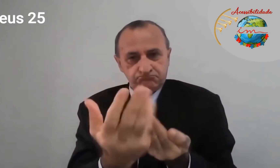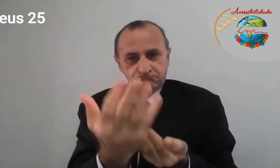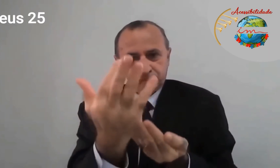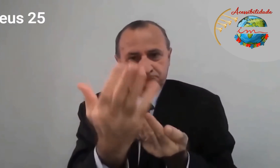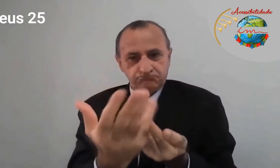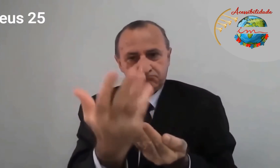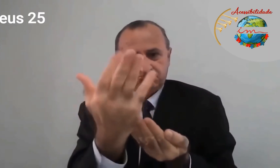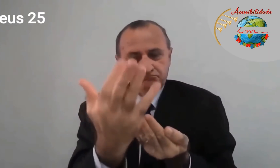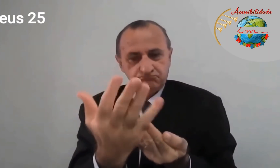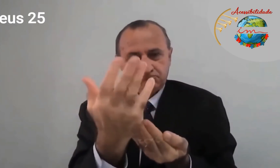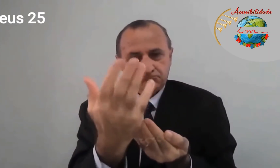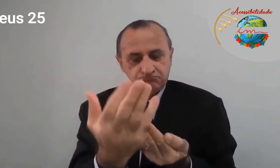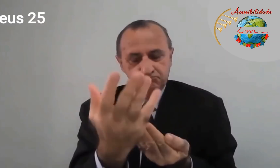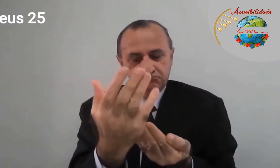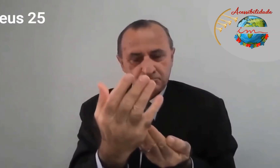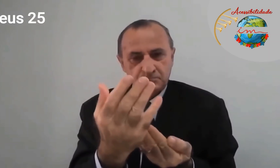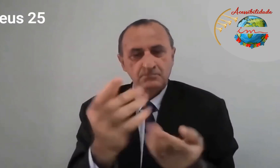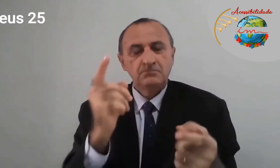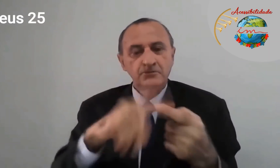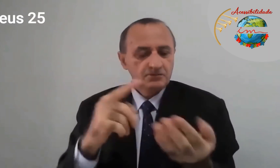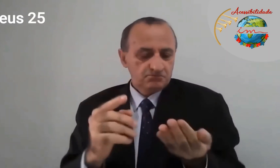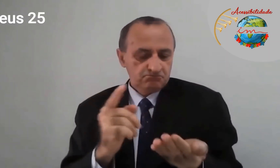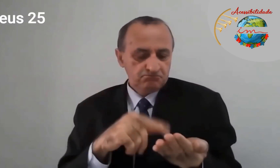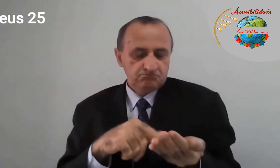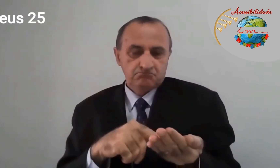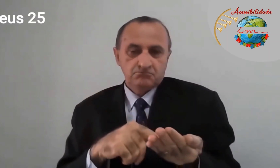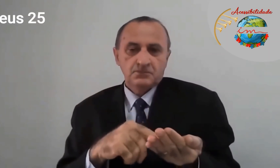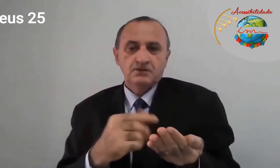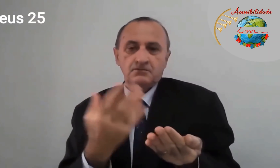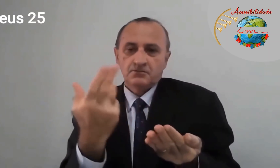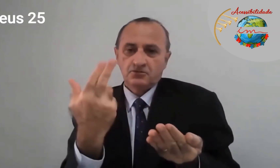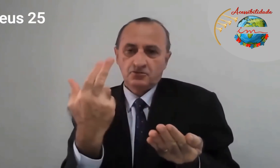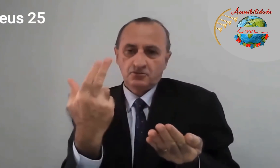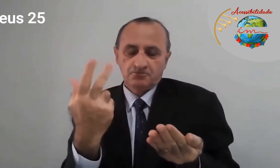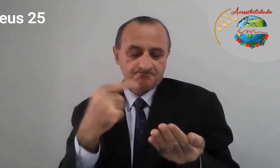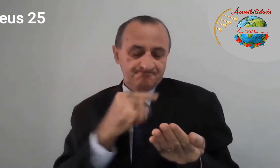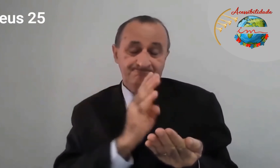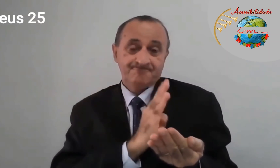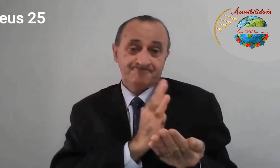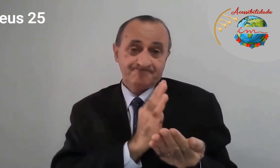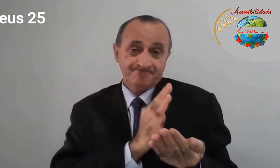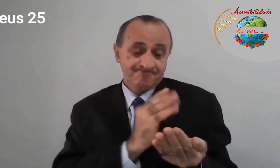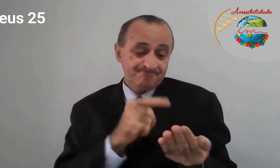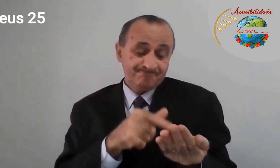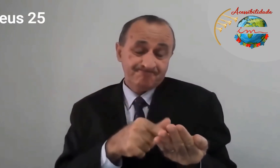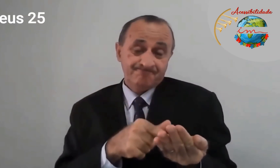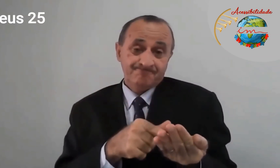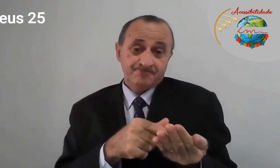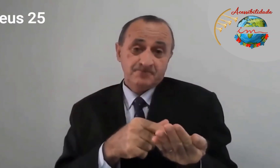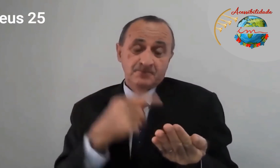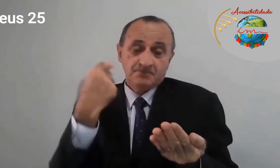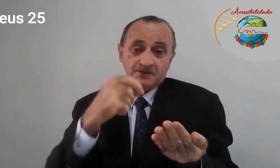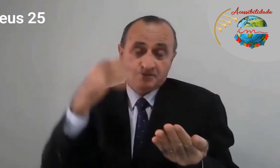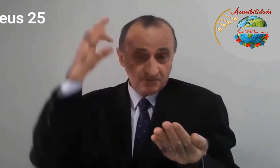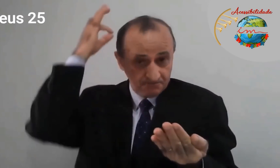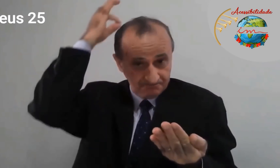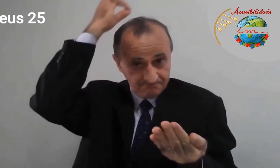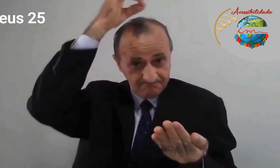nos fala, né, da lâmpada, da candeia, que a candeia, ela tipifica o quê? O nosso coração. E nós precisamos